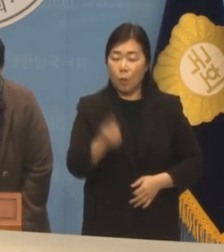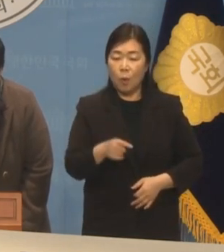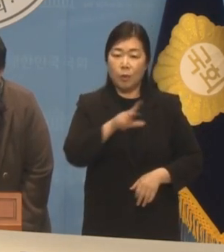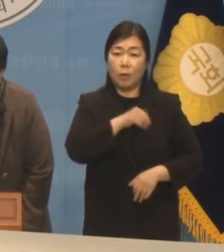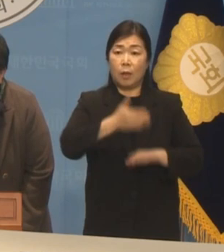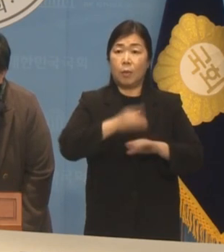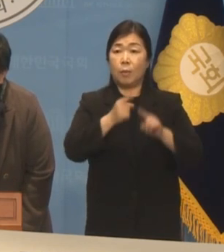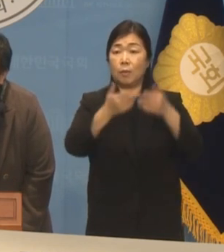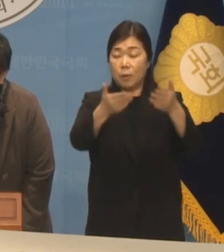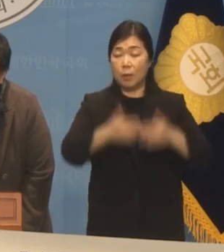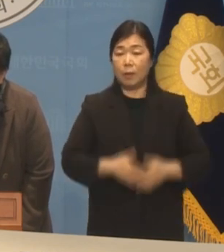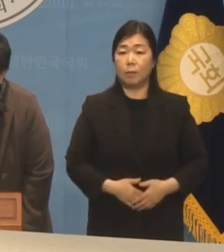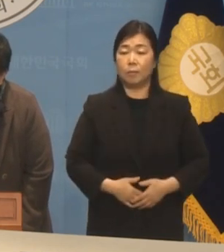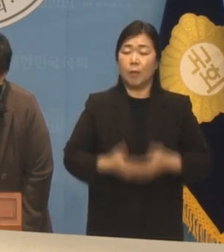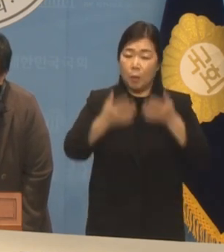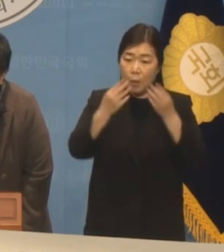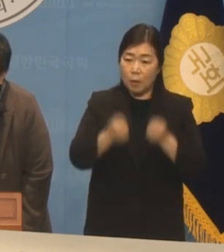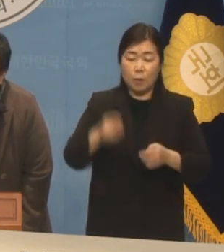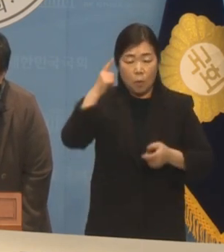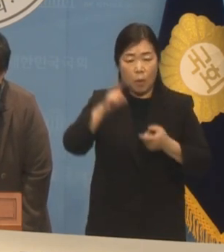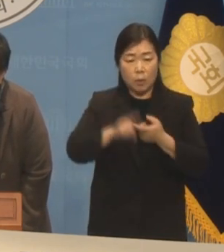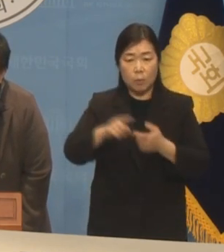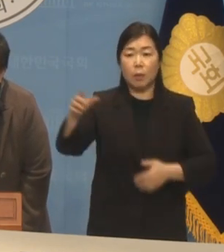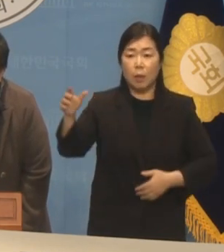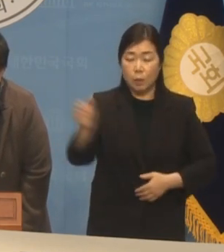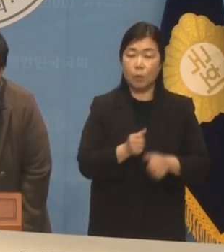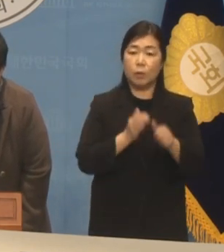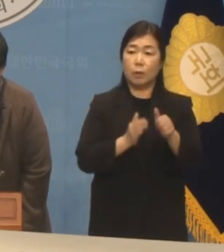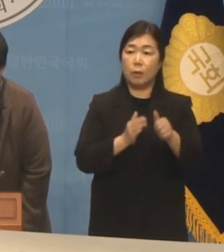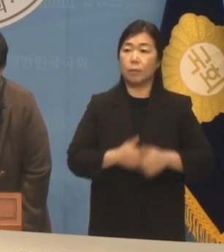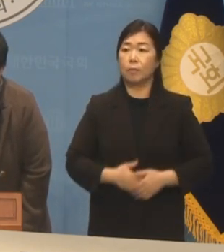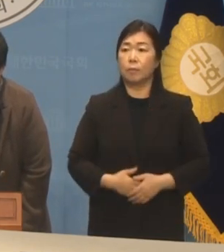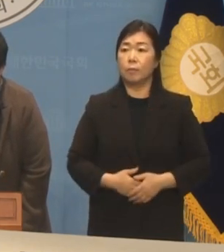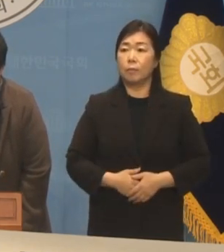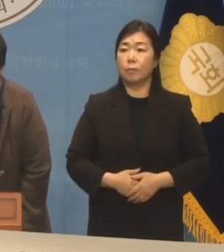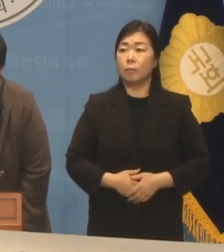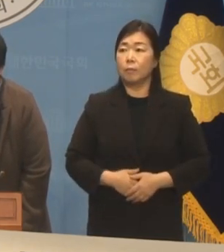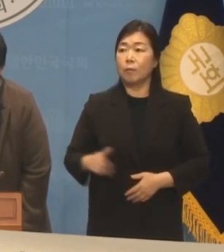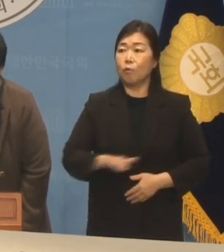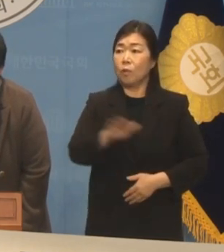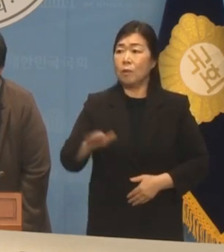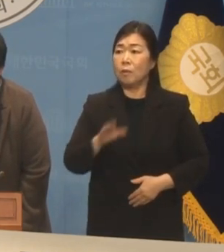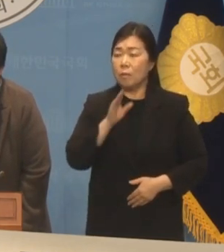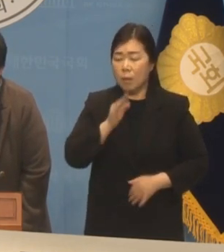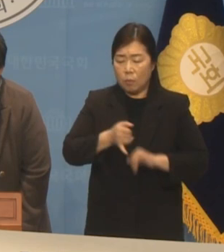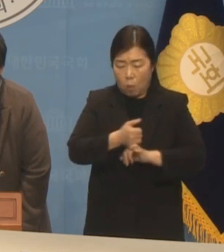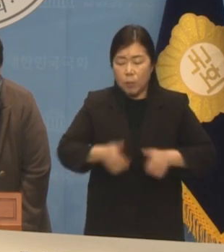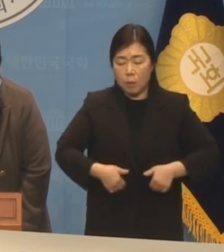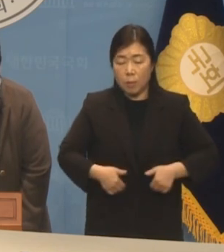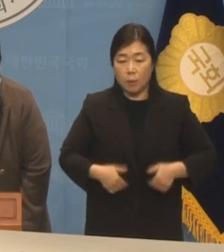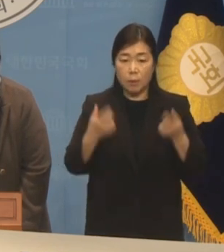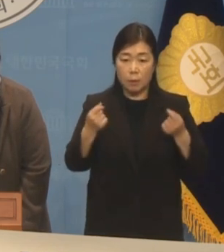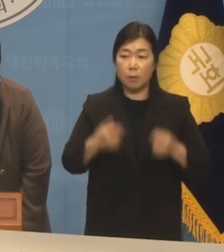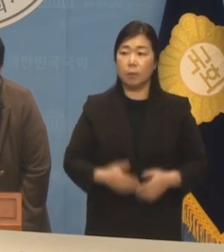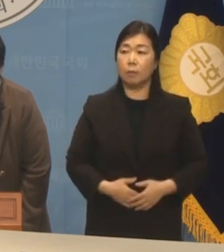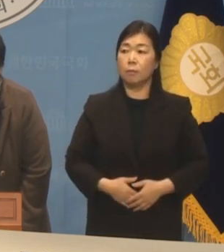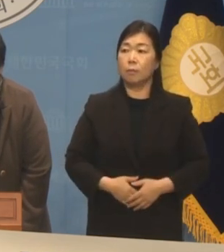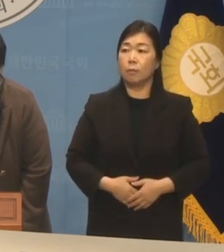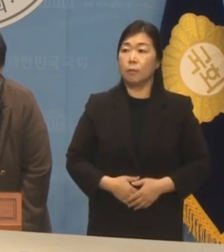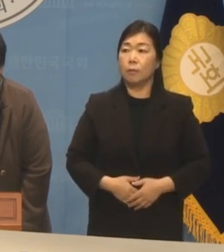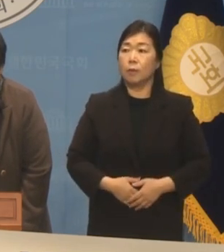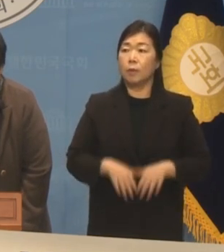전해드리겠습니다네 그리고 많은 좀 관심을 부탁드립니다 정말 저희들한테 절실한 부분이거든요네